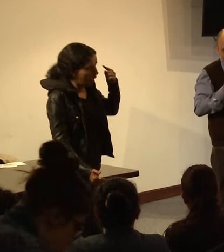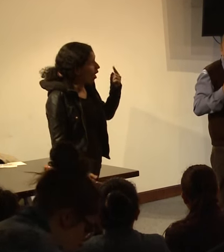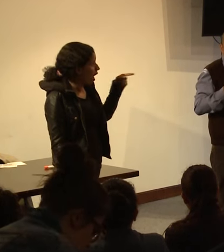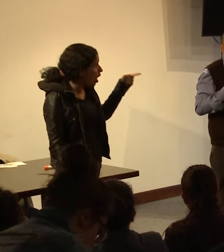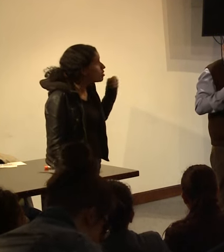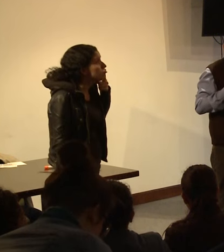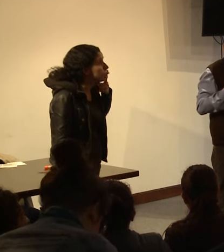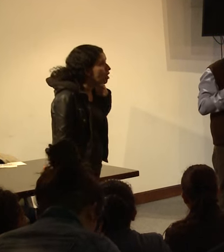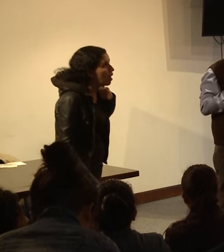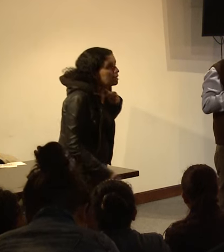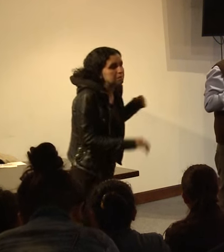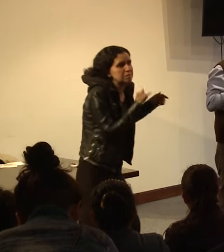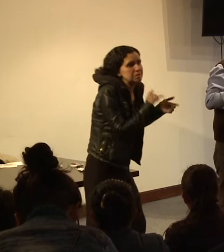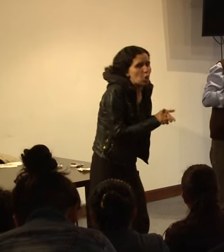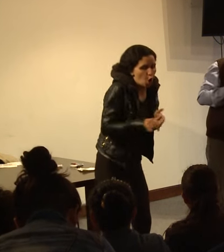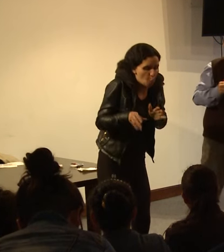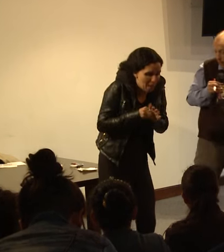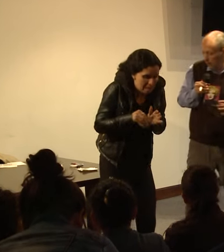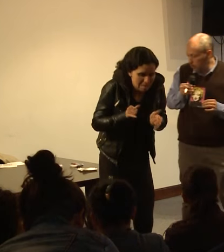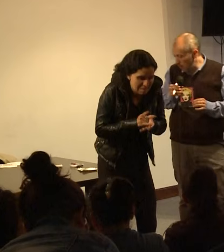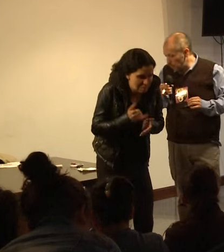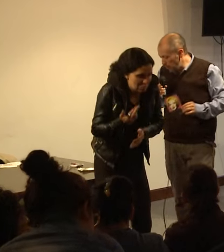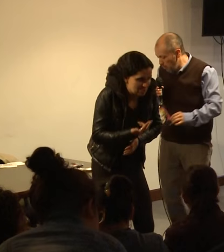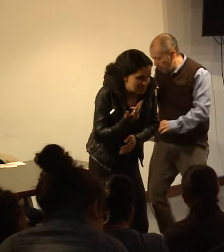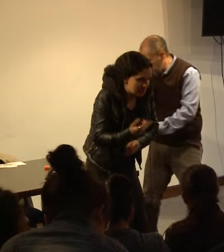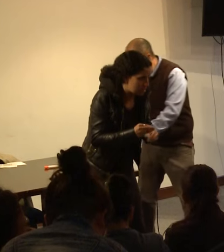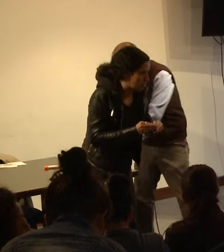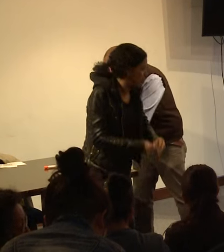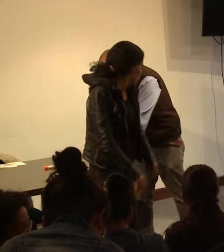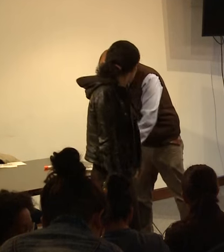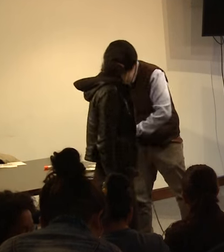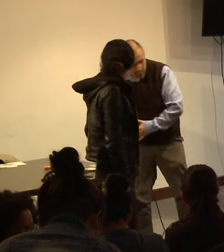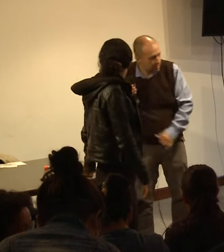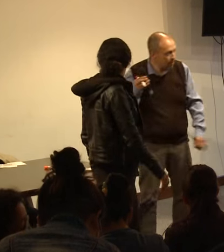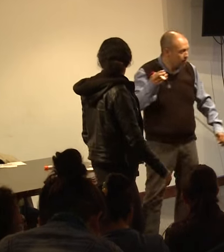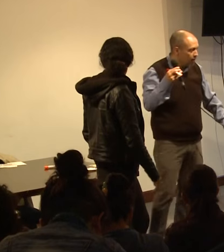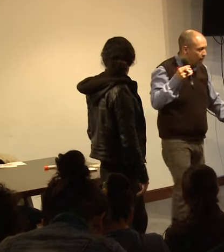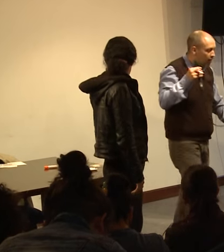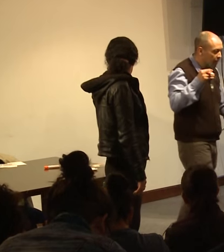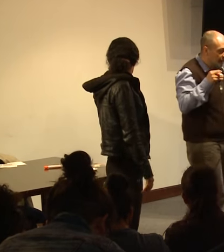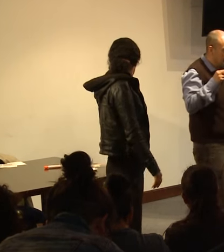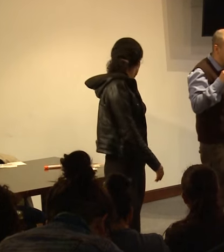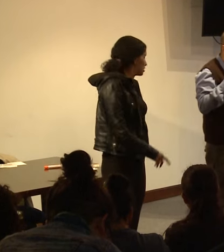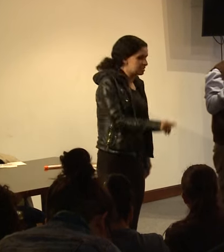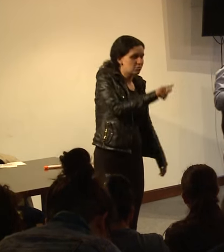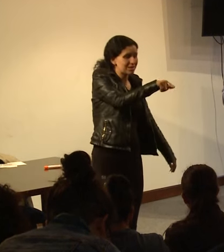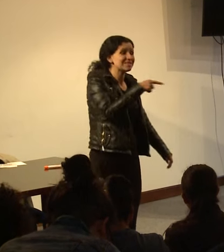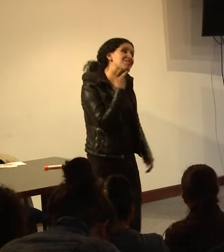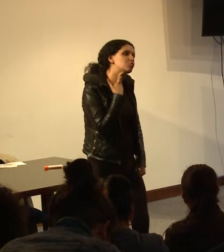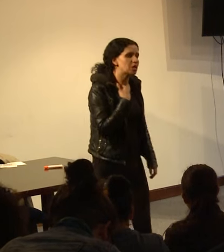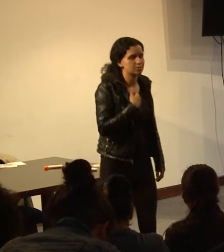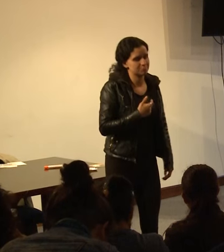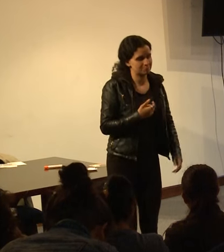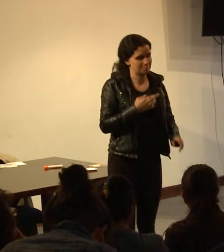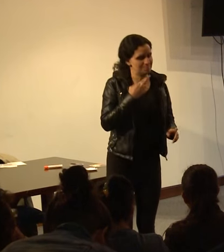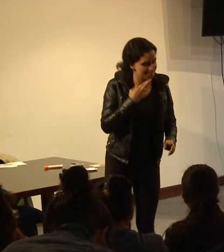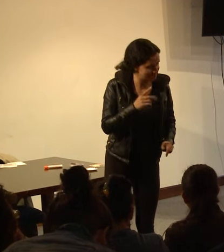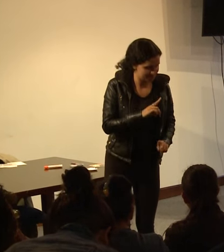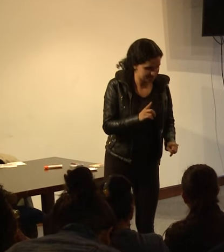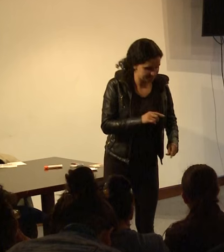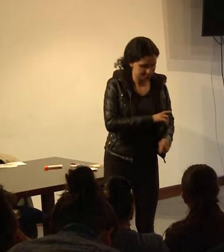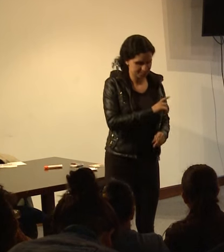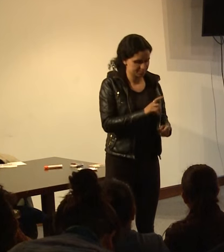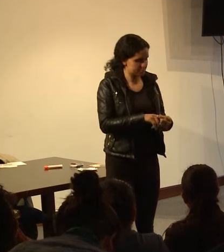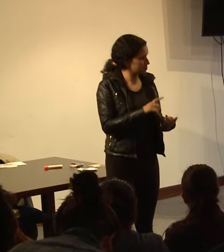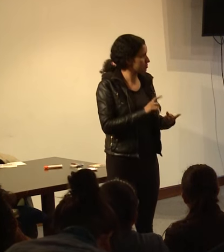él va automáticamente a hacer eso. La segunda pregunta que ustedes no deben contestar, y es que los niños le preguntan